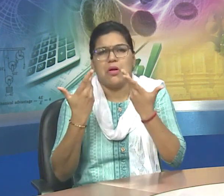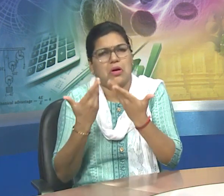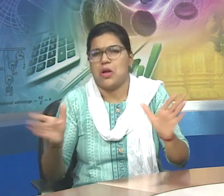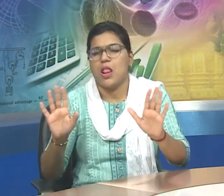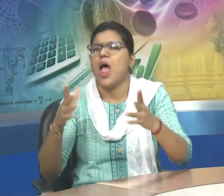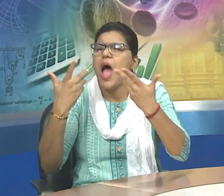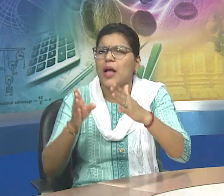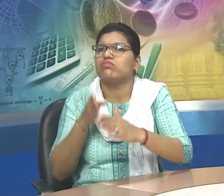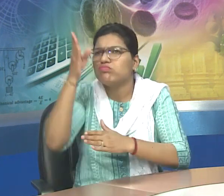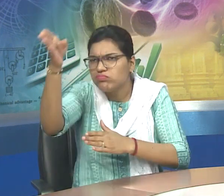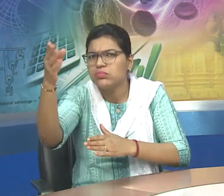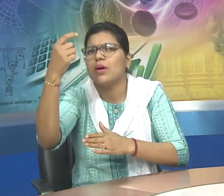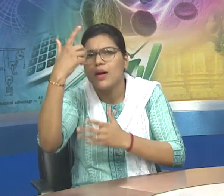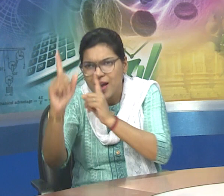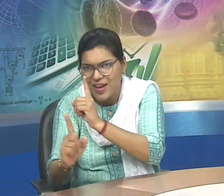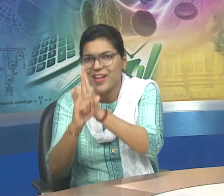सबकी इच्छा का विषय है।